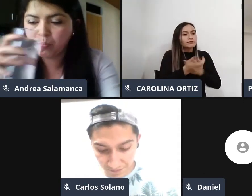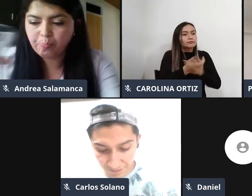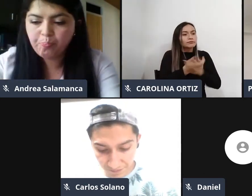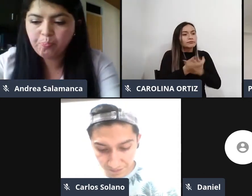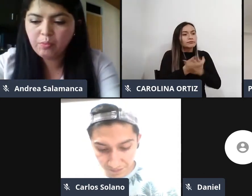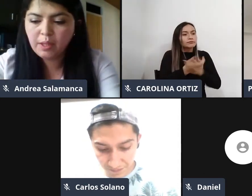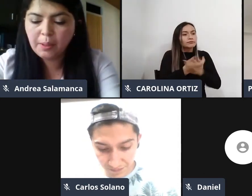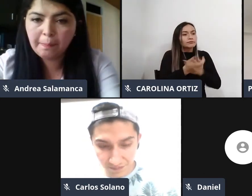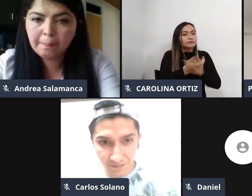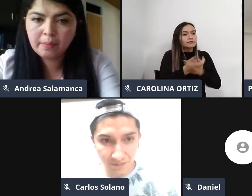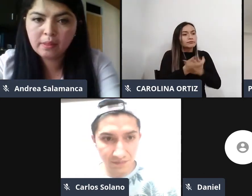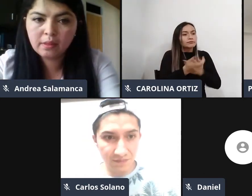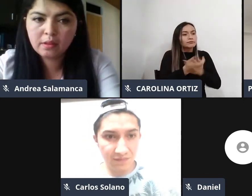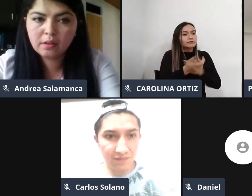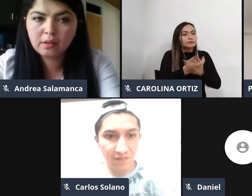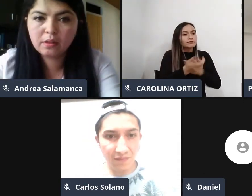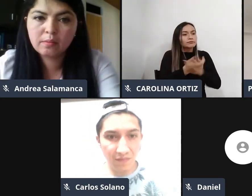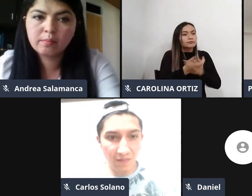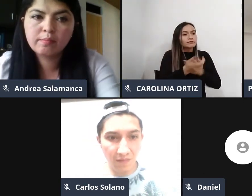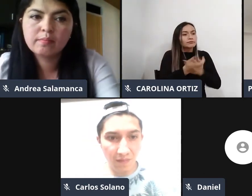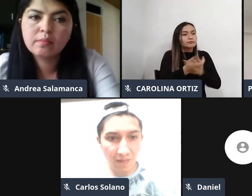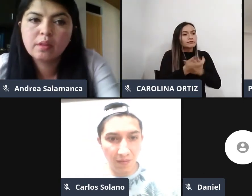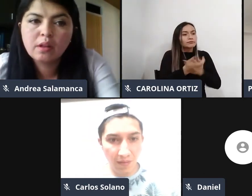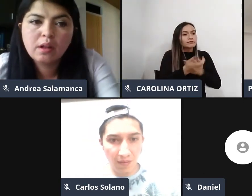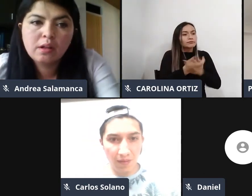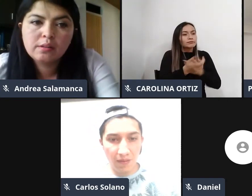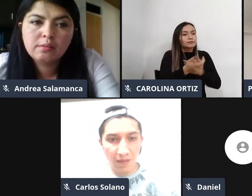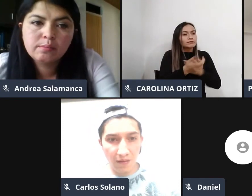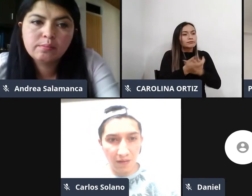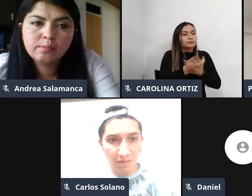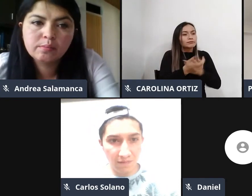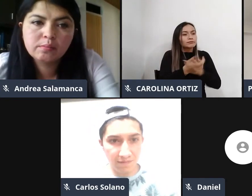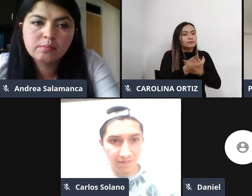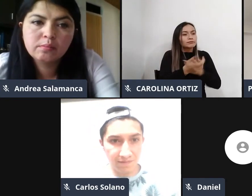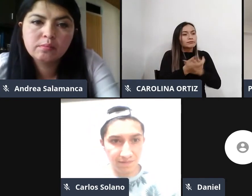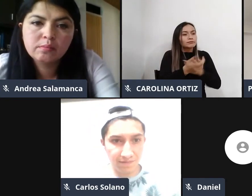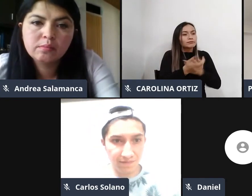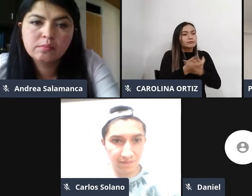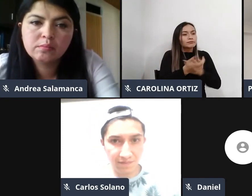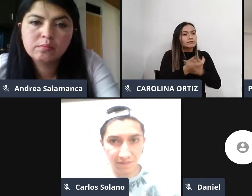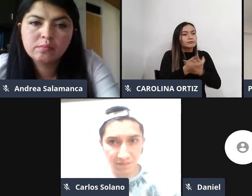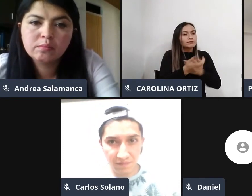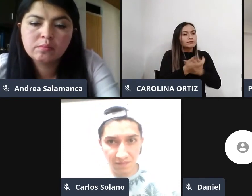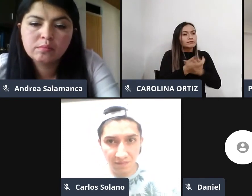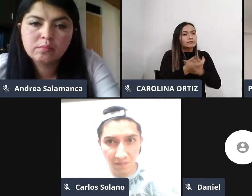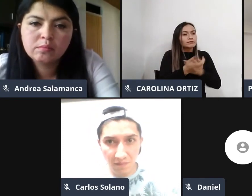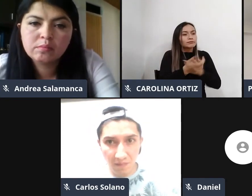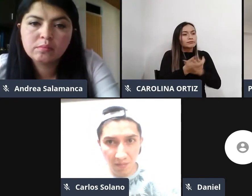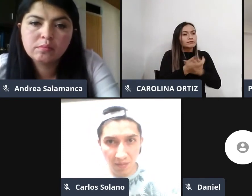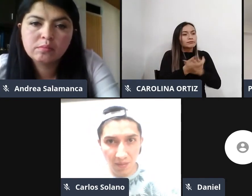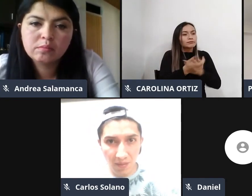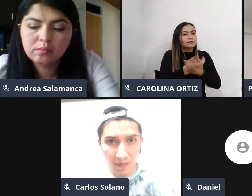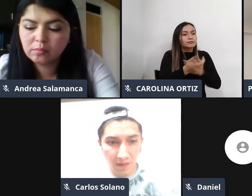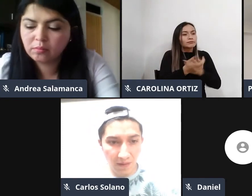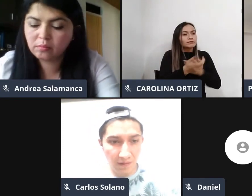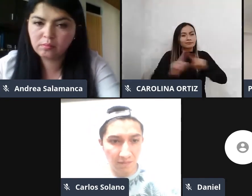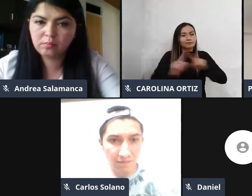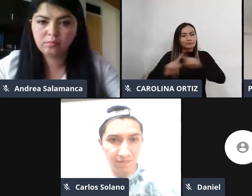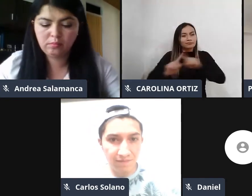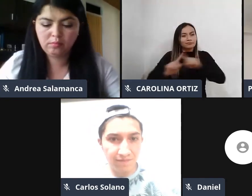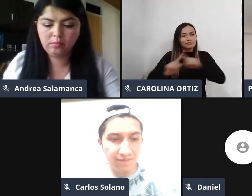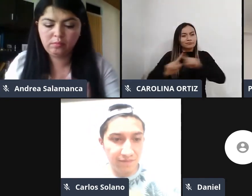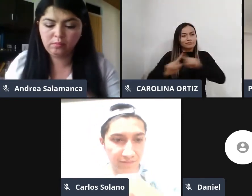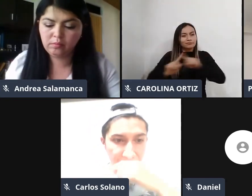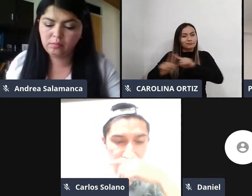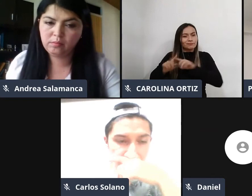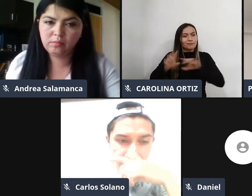higienizarlos. Así que esta metáfora de la asepsia, que también está muy vinculada con la